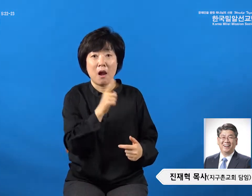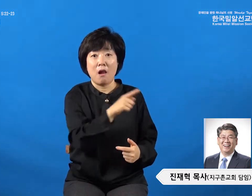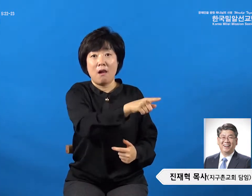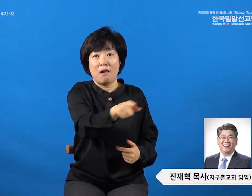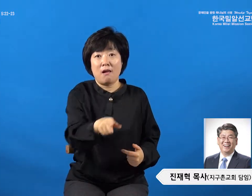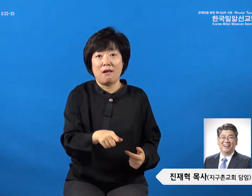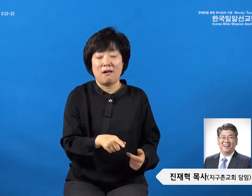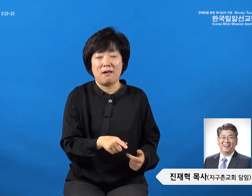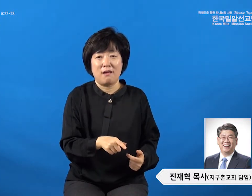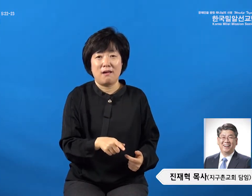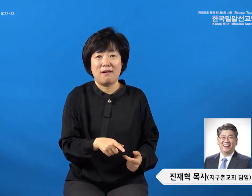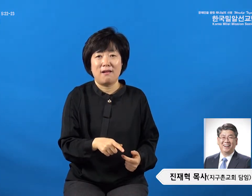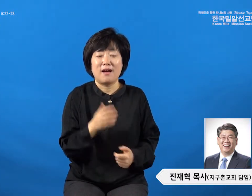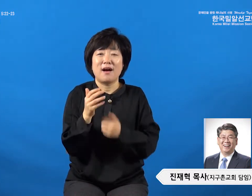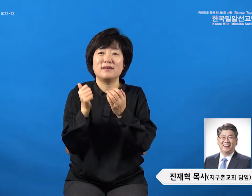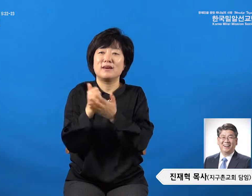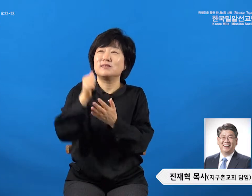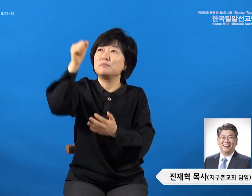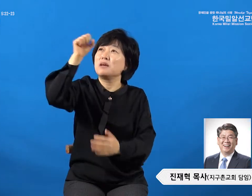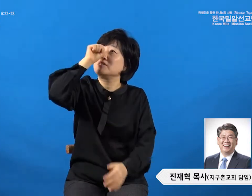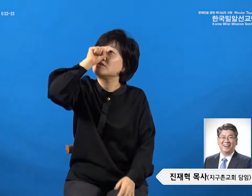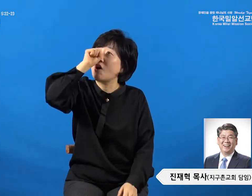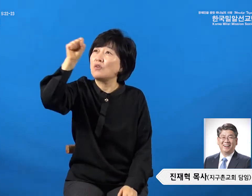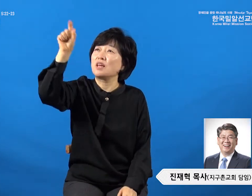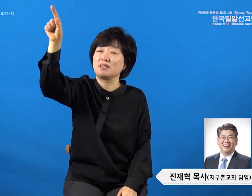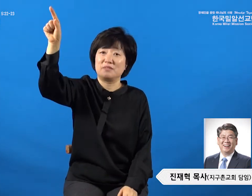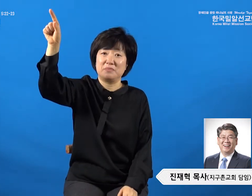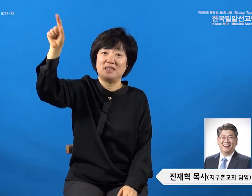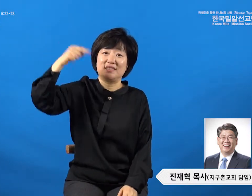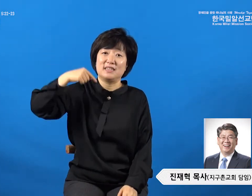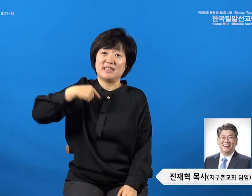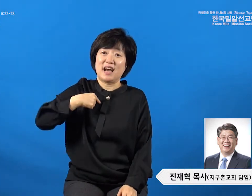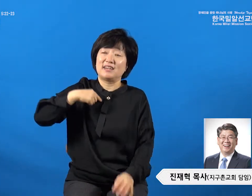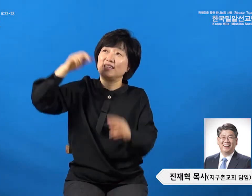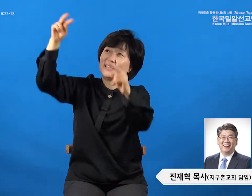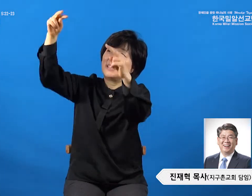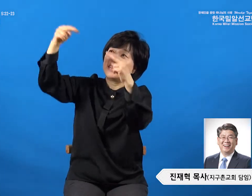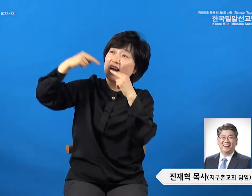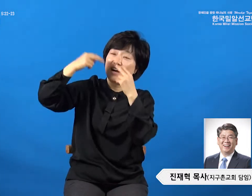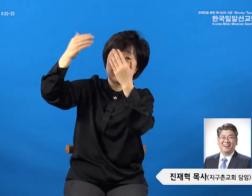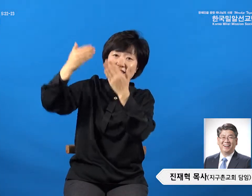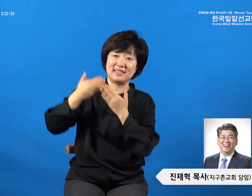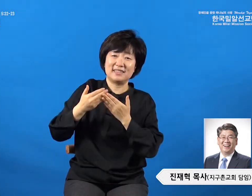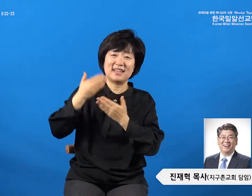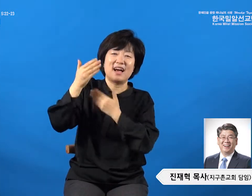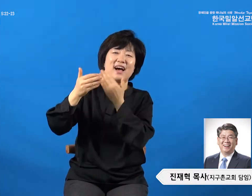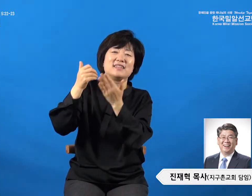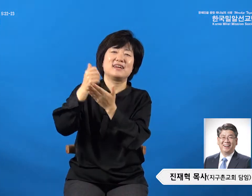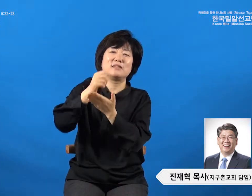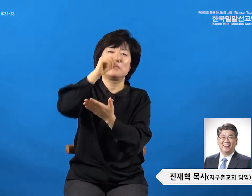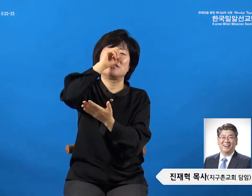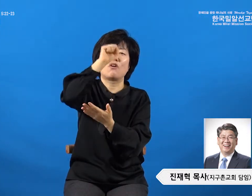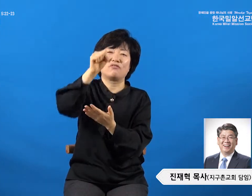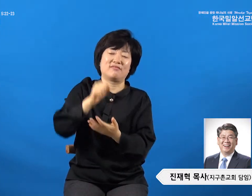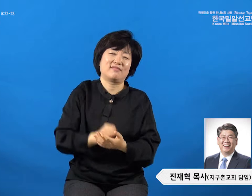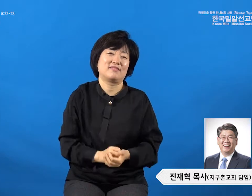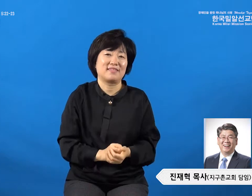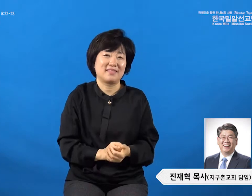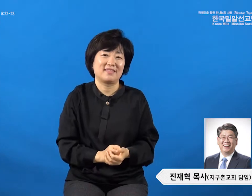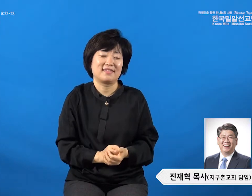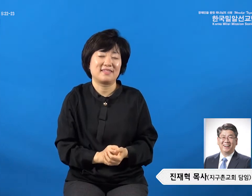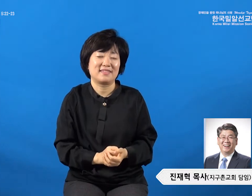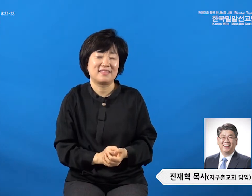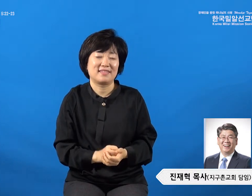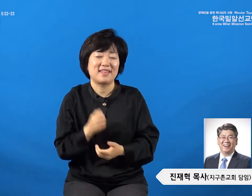이 선하심, 하나님의 선하심이 나를 향한 하나님의 선하심을